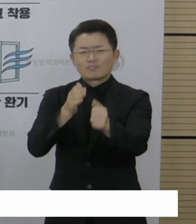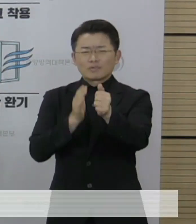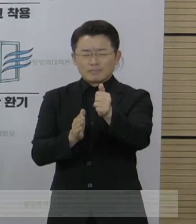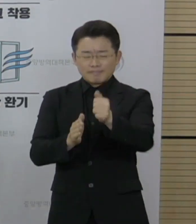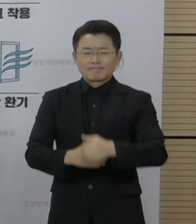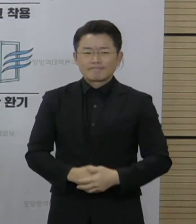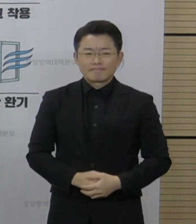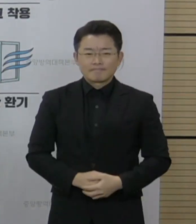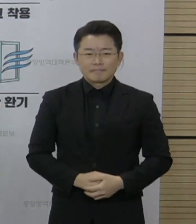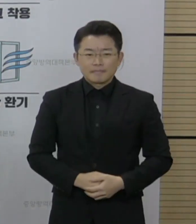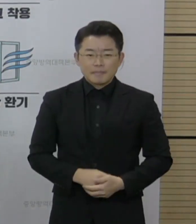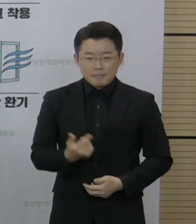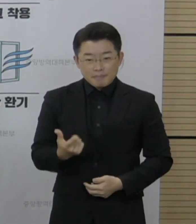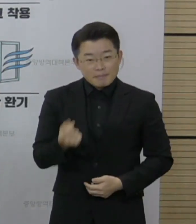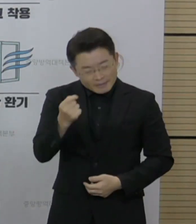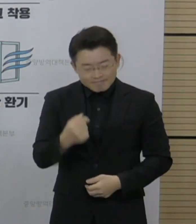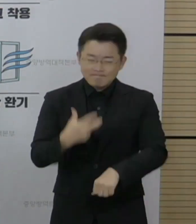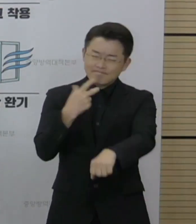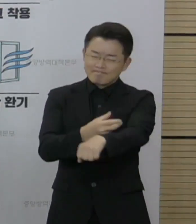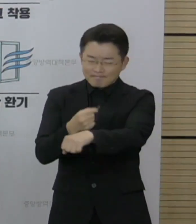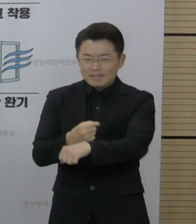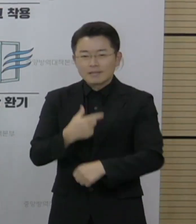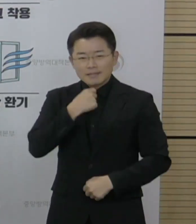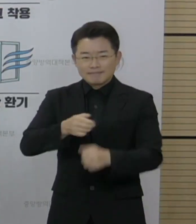조기에 접종을 받으실 것을 당부드립니다